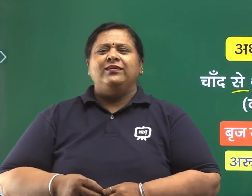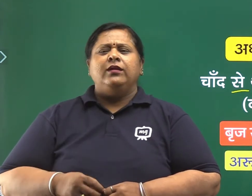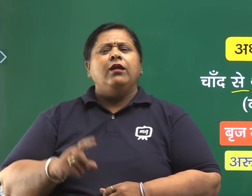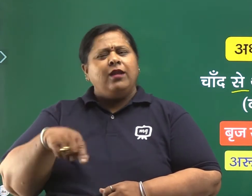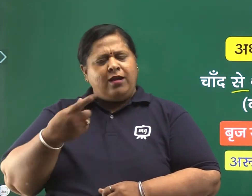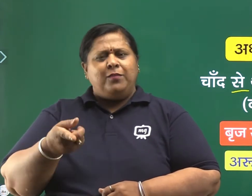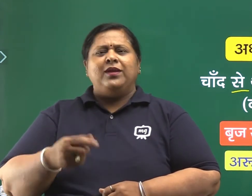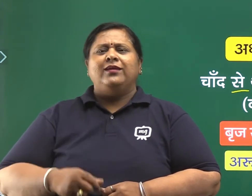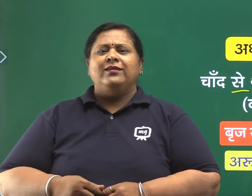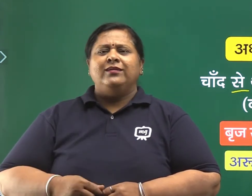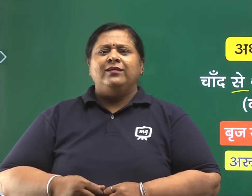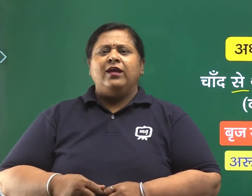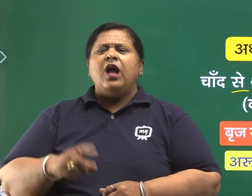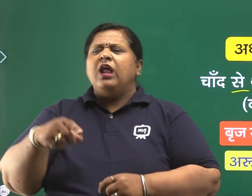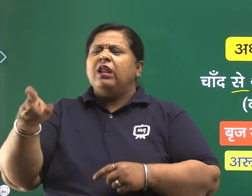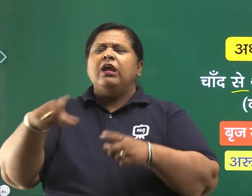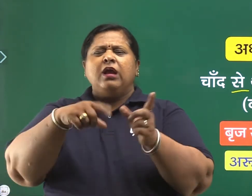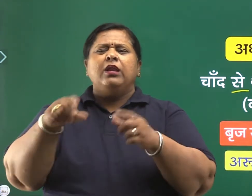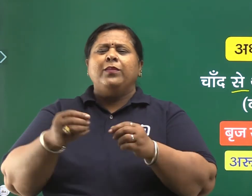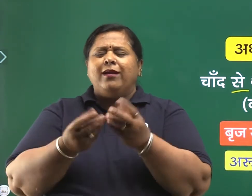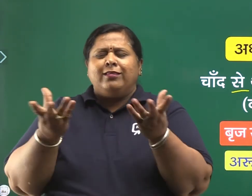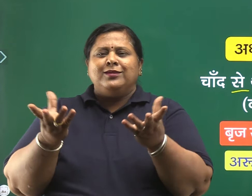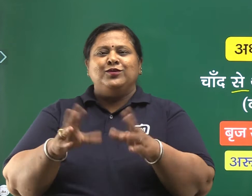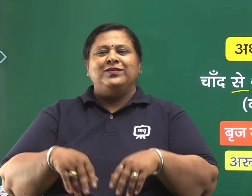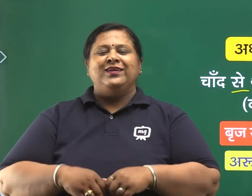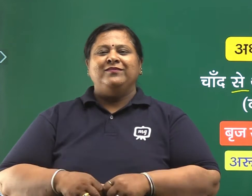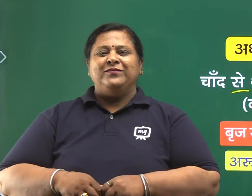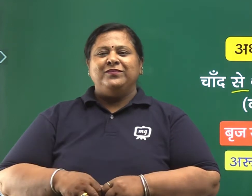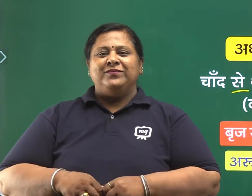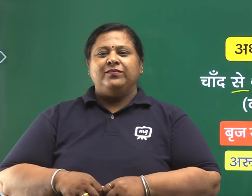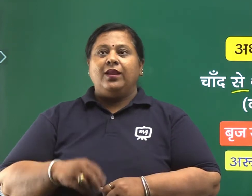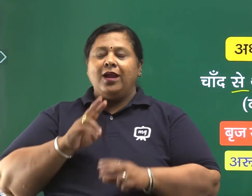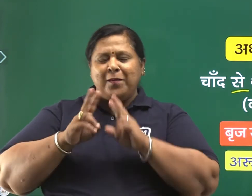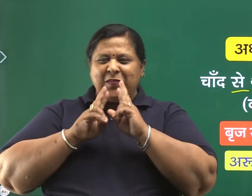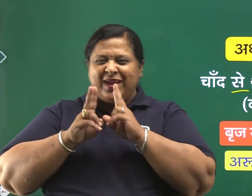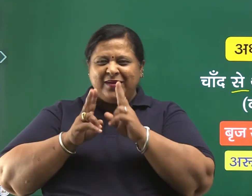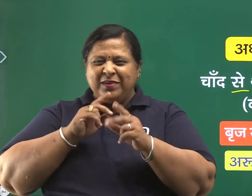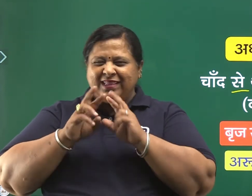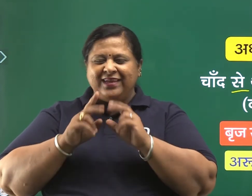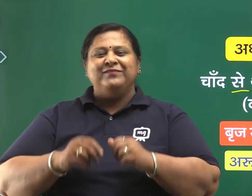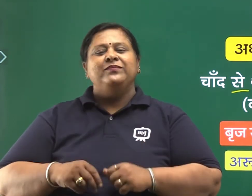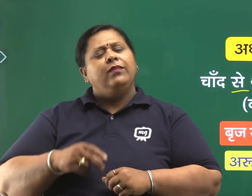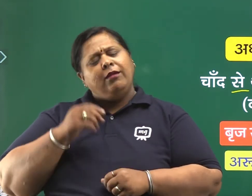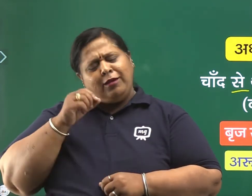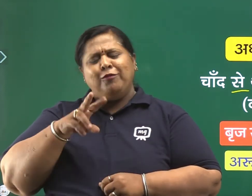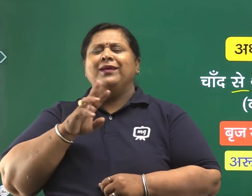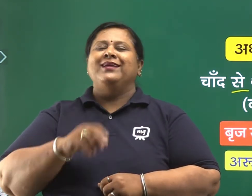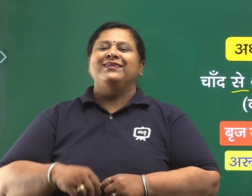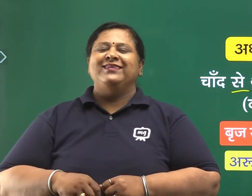या कभी अन्य प्राकृतिक चीज़ों से गप्पे लड़ाई